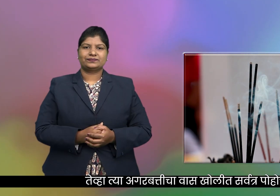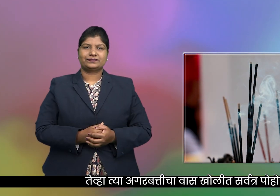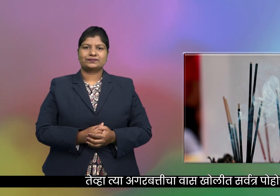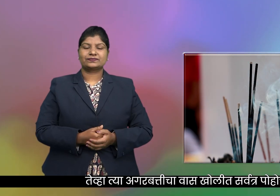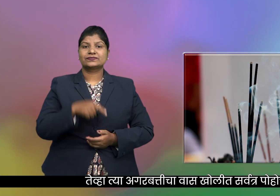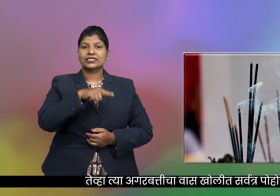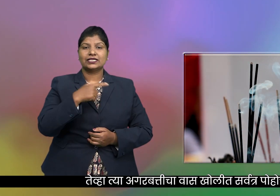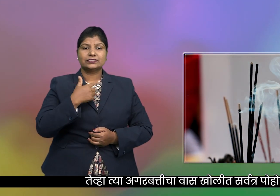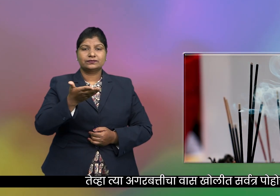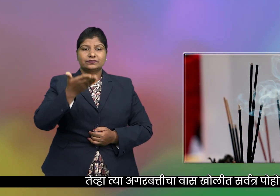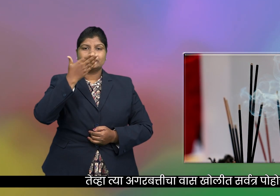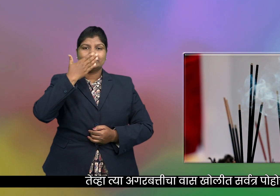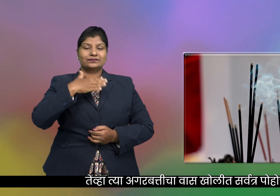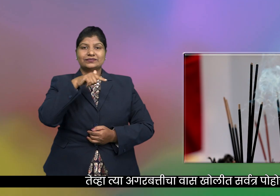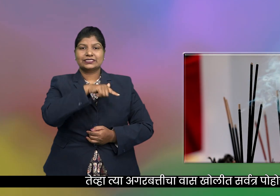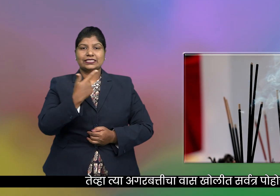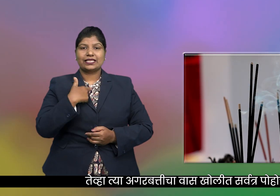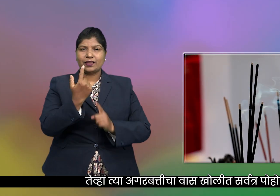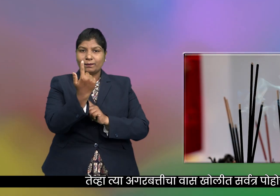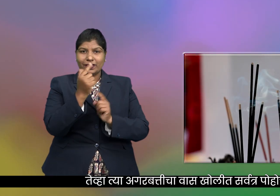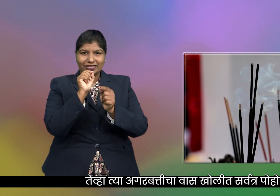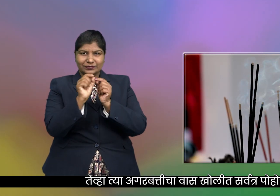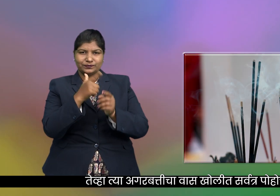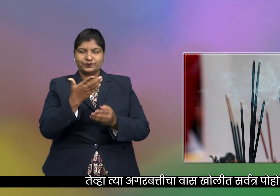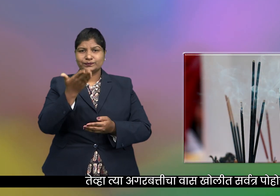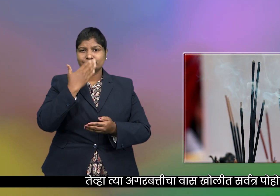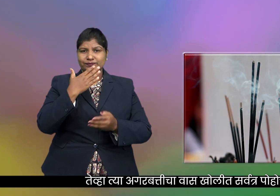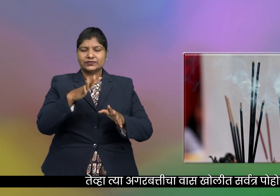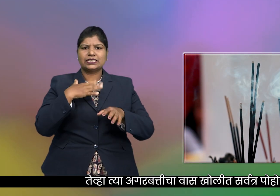तेव्हा त्या अगरबत्तीचा वास खोलीत सर्वत्र पसरतो.